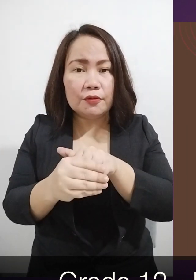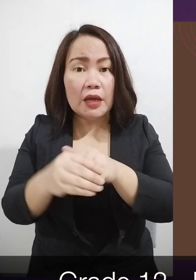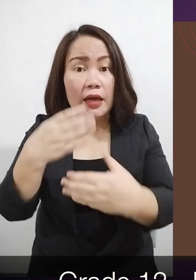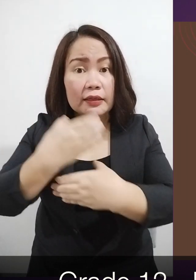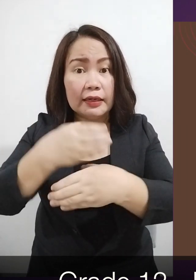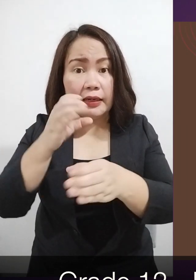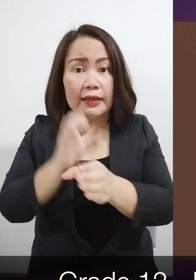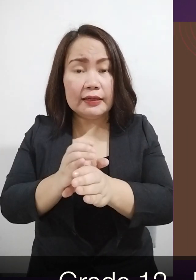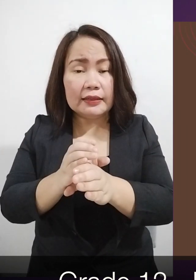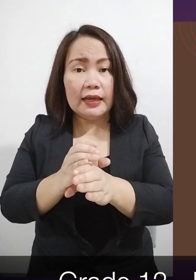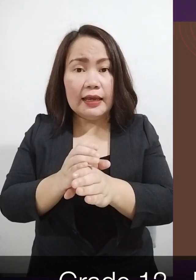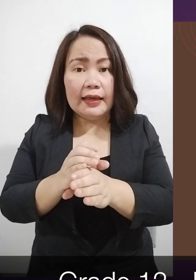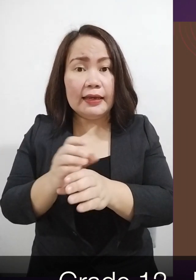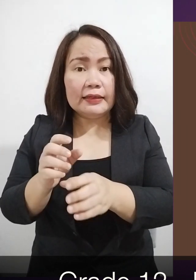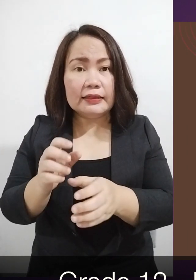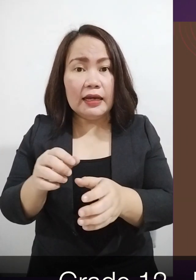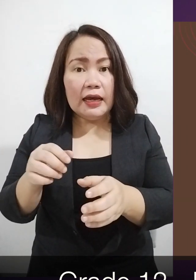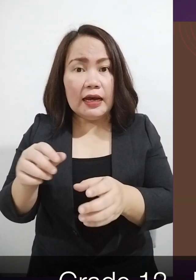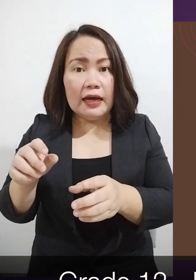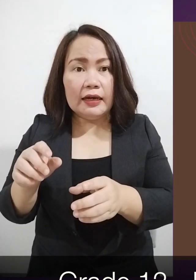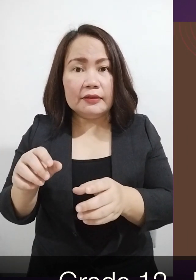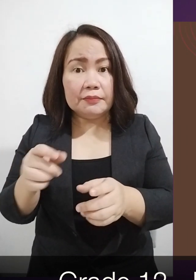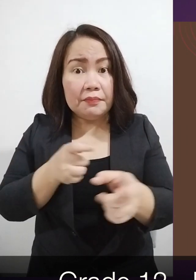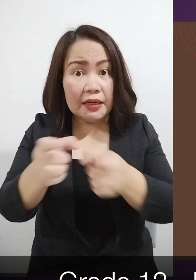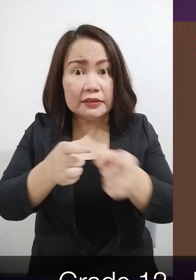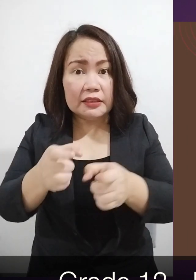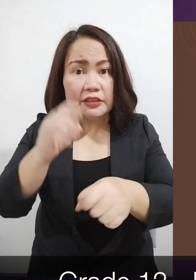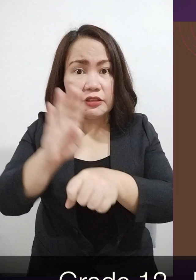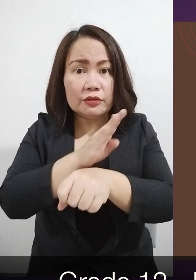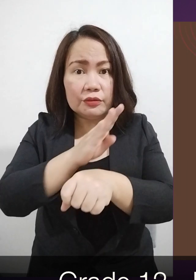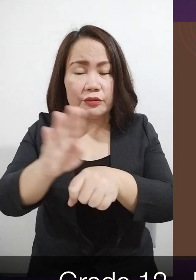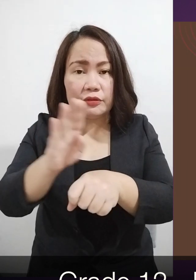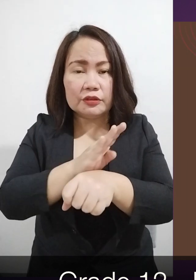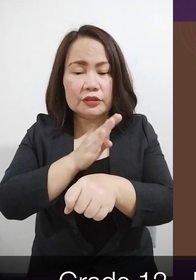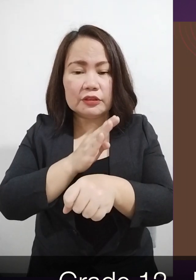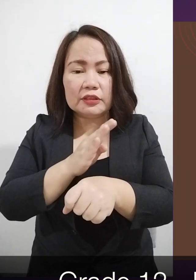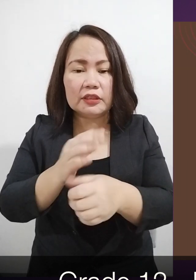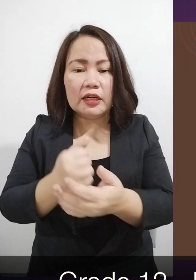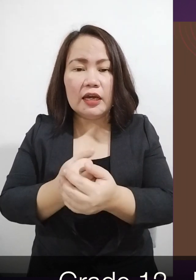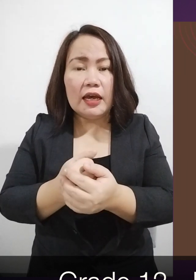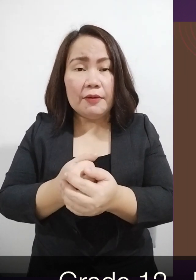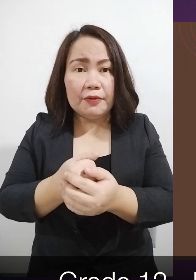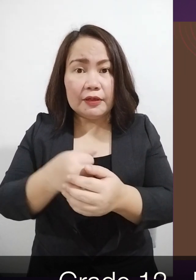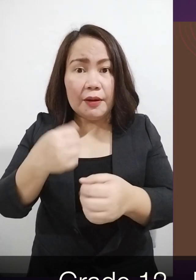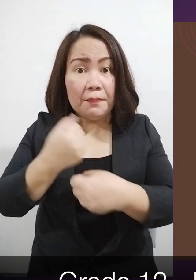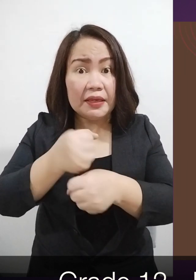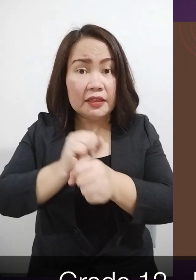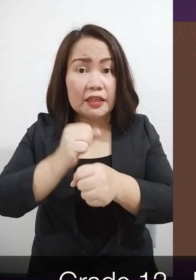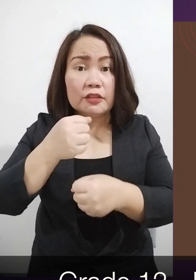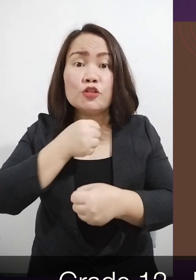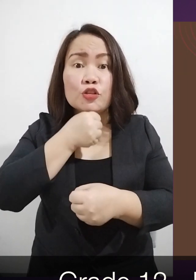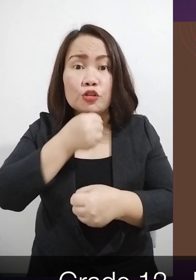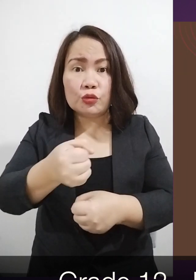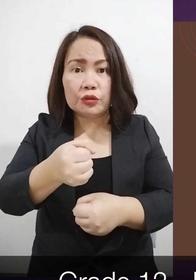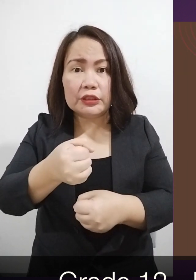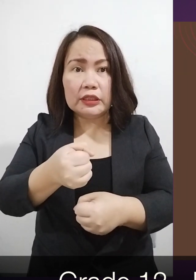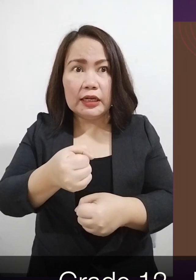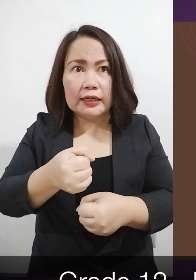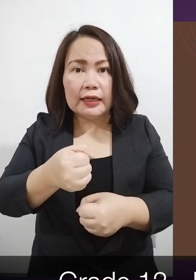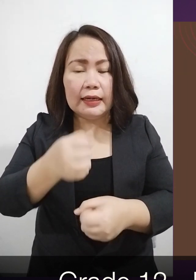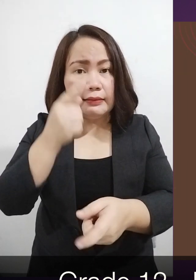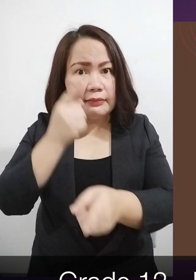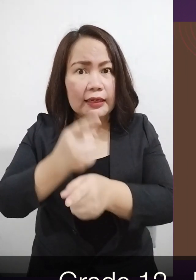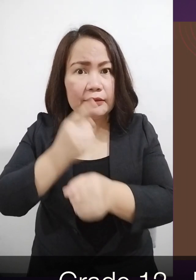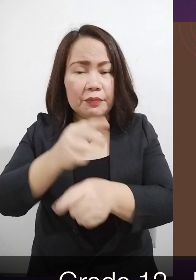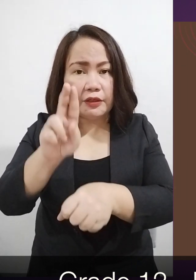sa paglikha at pagpapatakbo ng isang negosyo na may pagtingin ng halaga o kayamanan sa pamamagitan ng pagtiyak at pinakamainam na paggamit